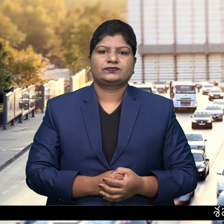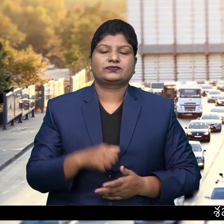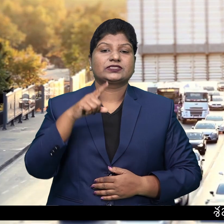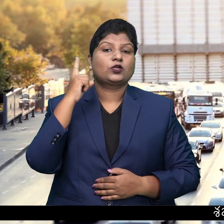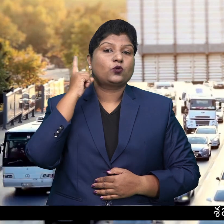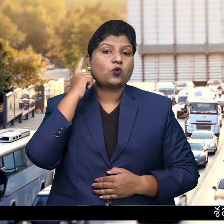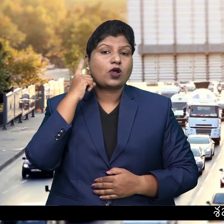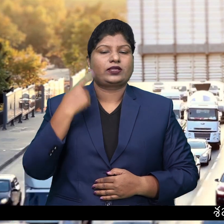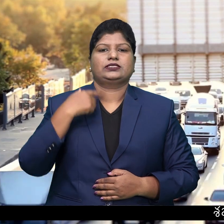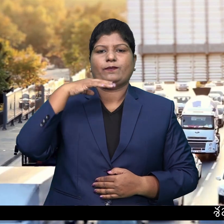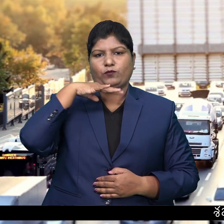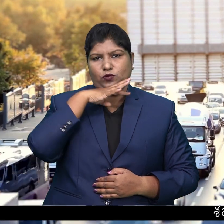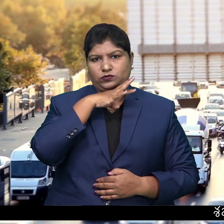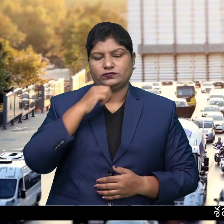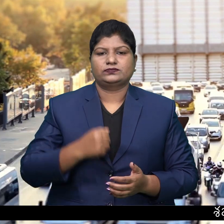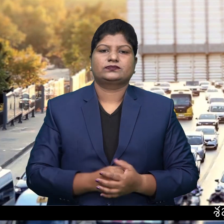శబ్ద కాలుష్యం.